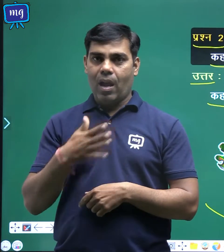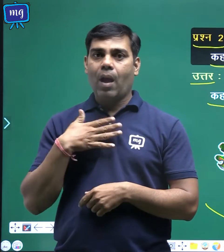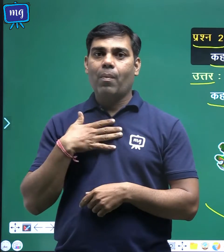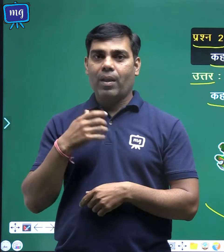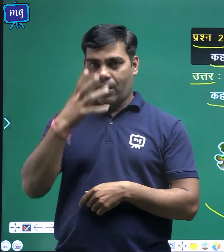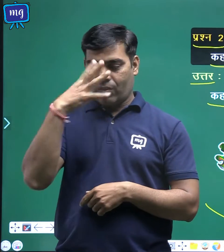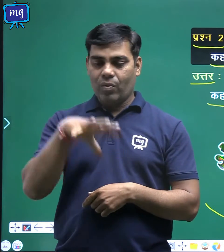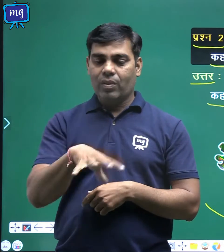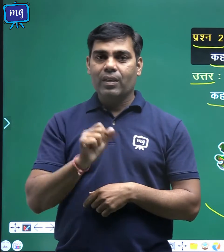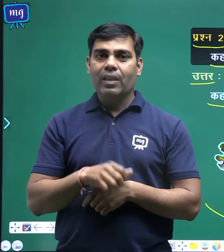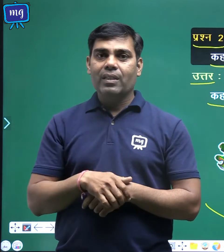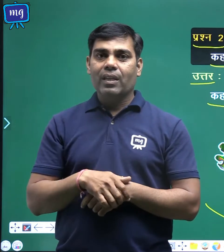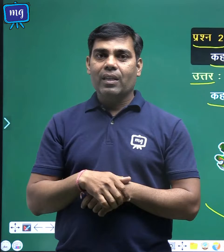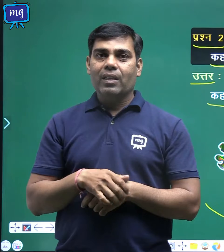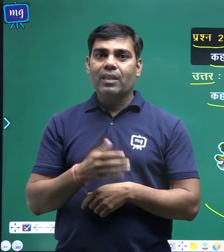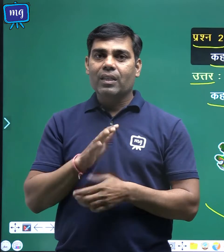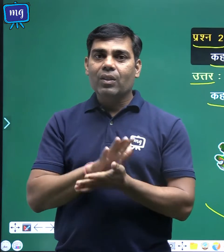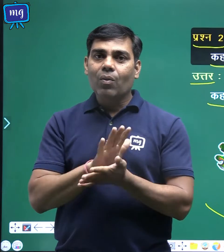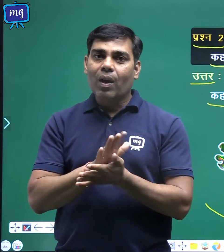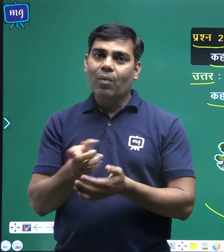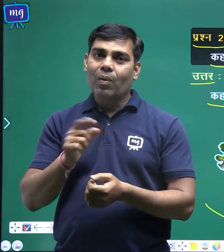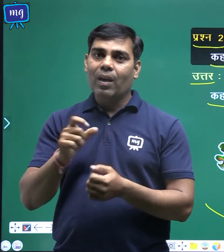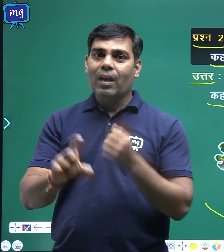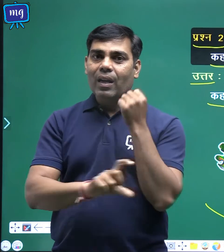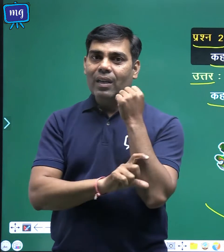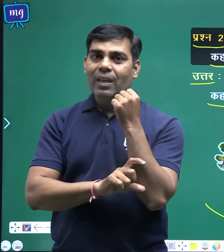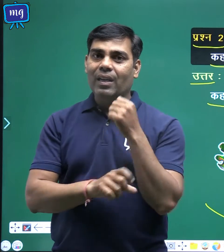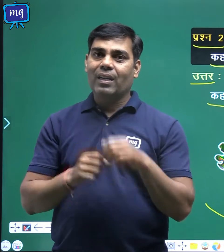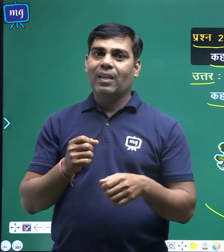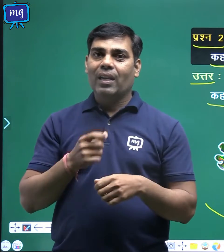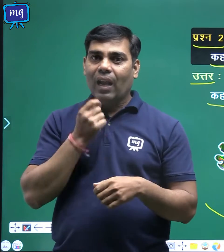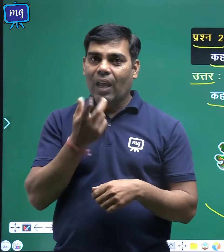देश त्योहारों का देश कहलाता है।